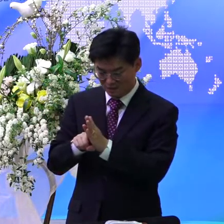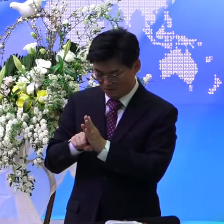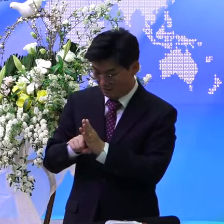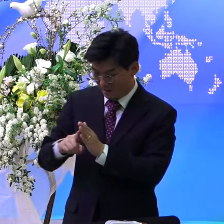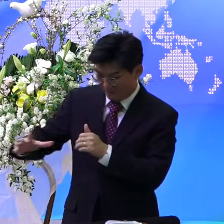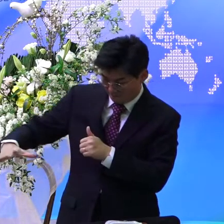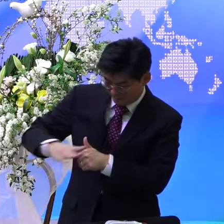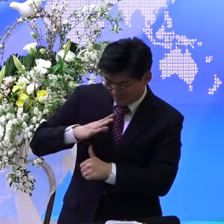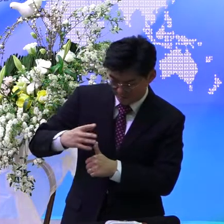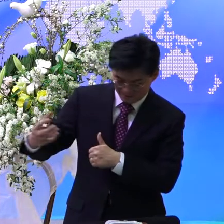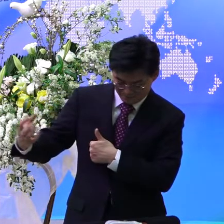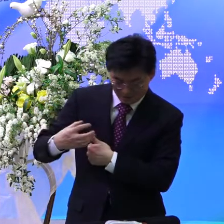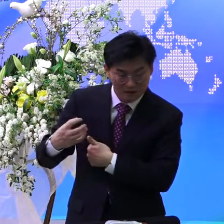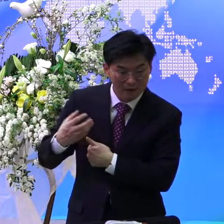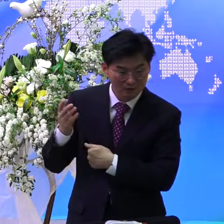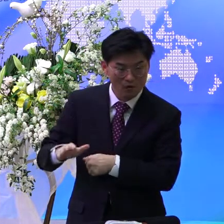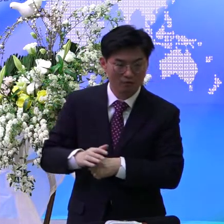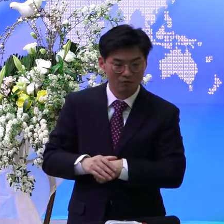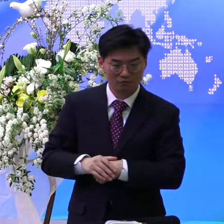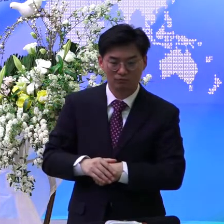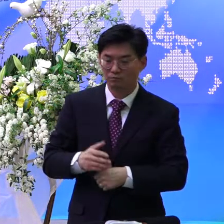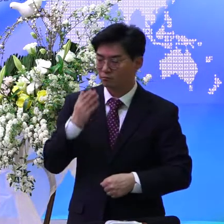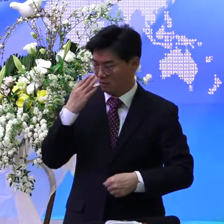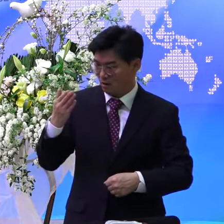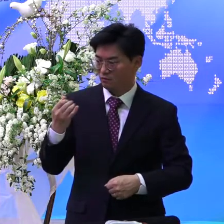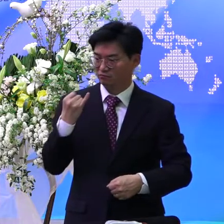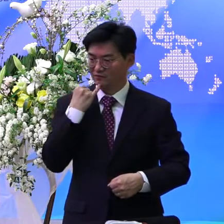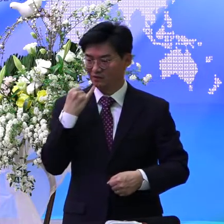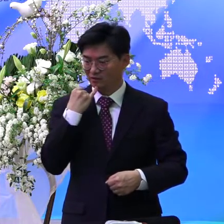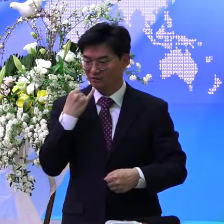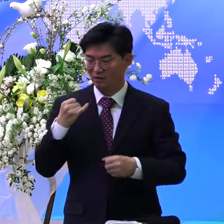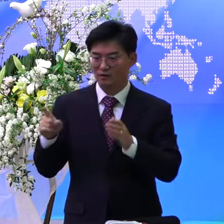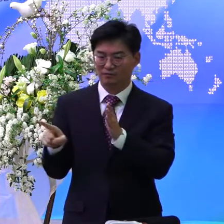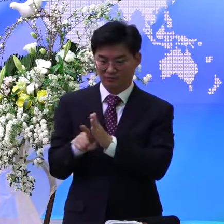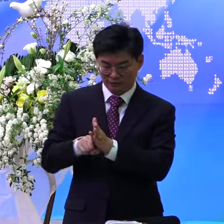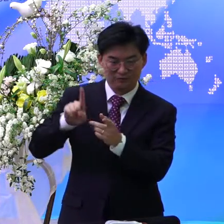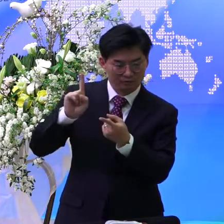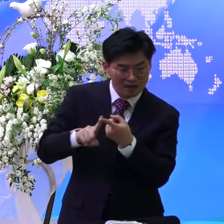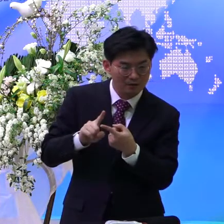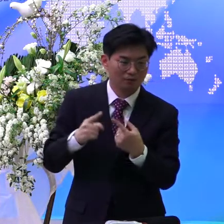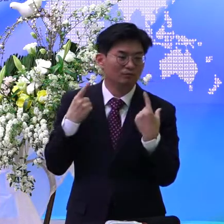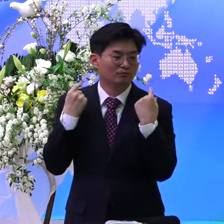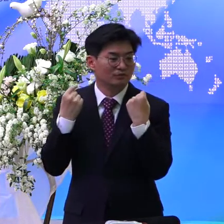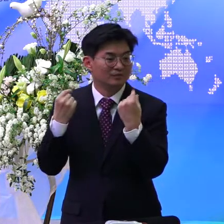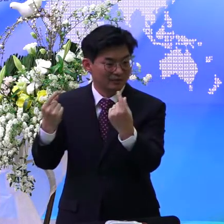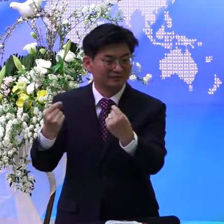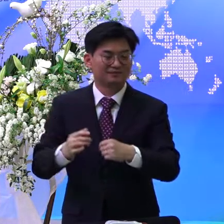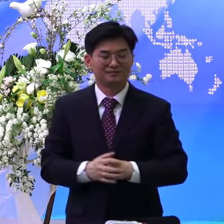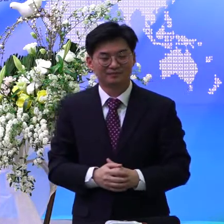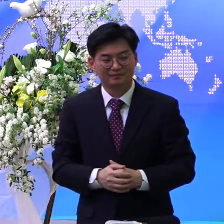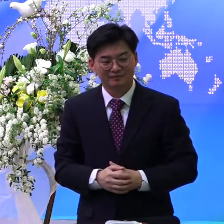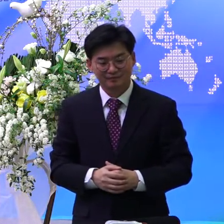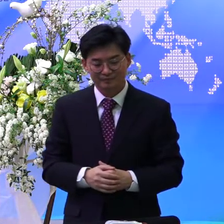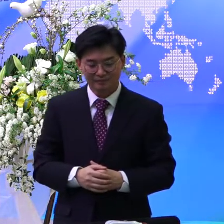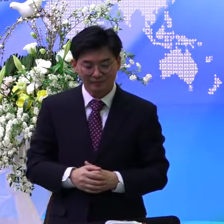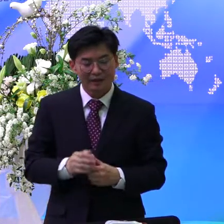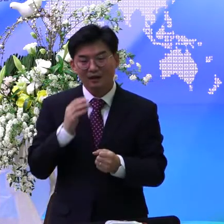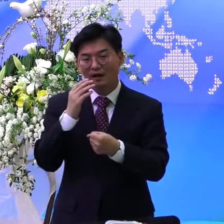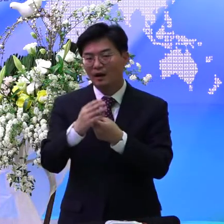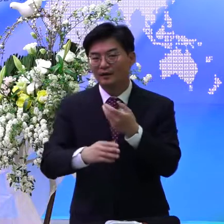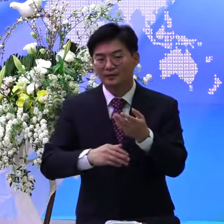사사기에 있는 기드온은 어떻습니까? 어쩌면 의기소침하고 용기가 부족한 사람이었는데 하나님은